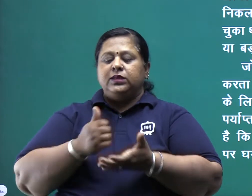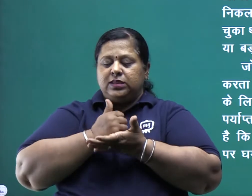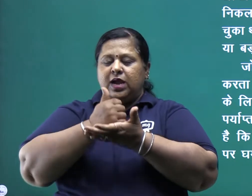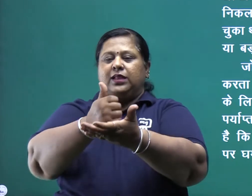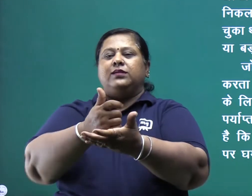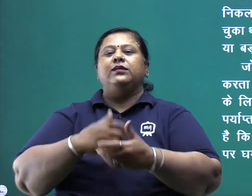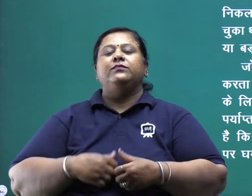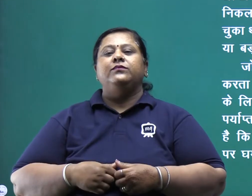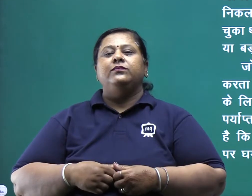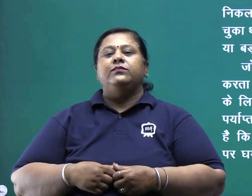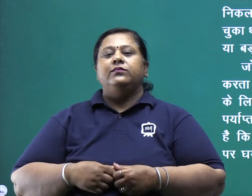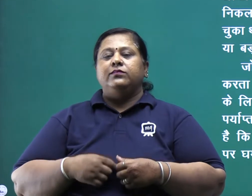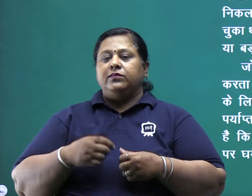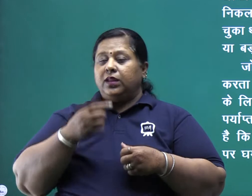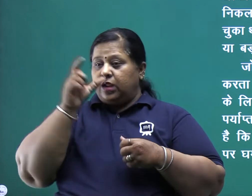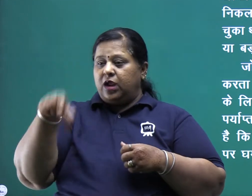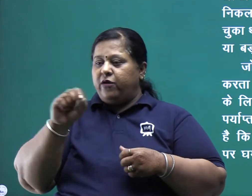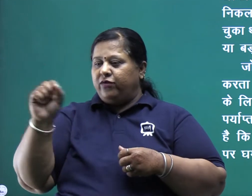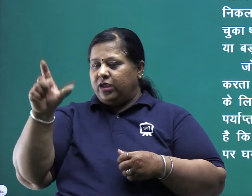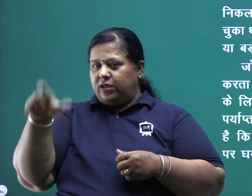सहायता से कवि की